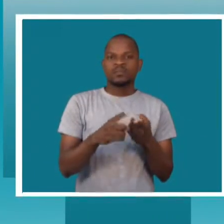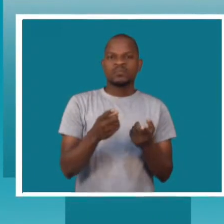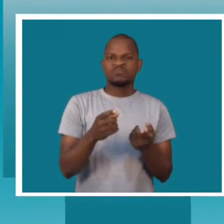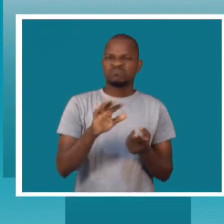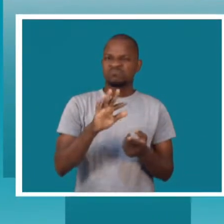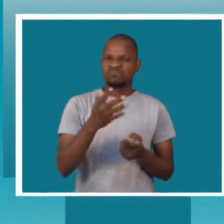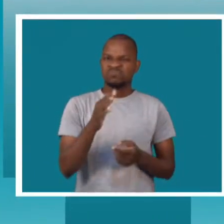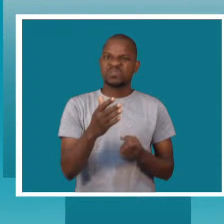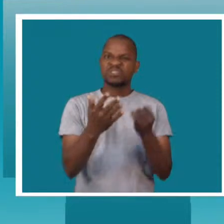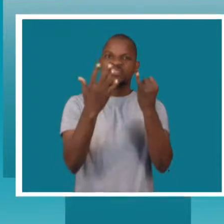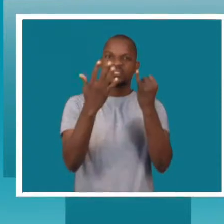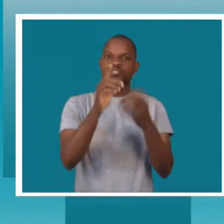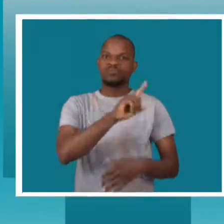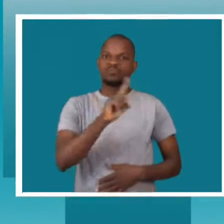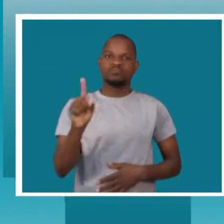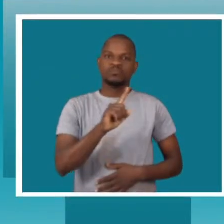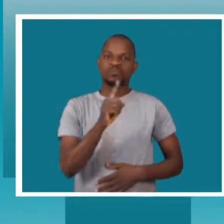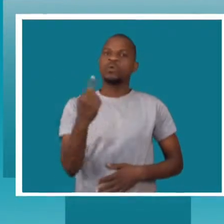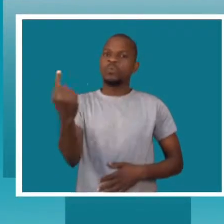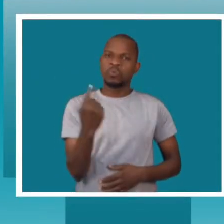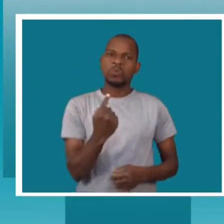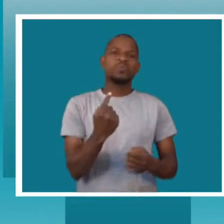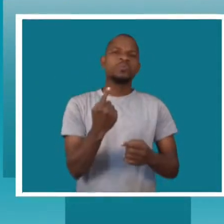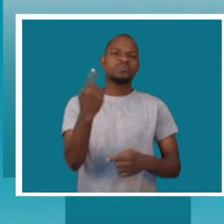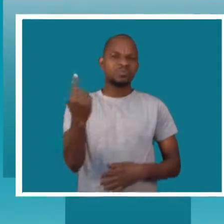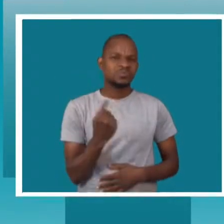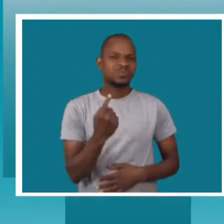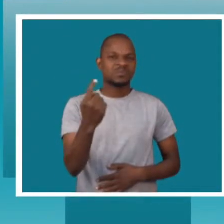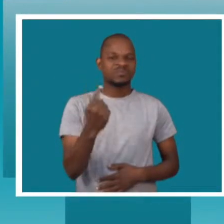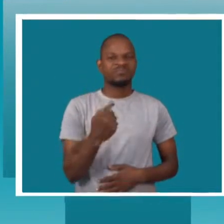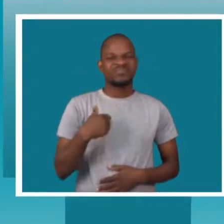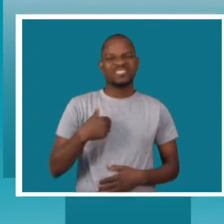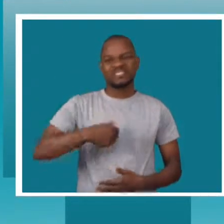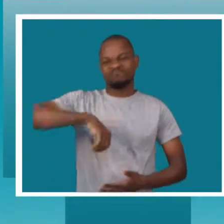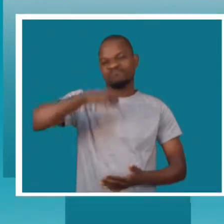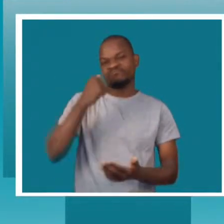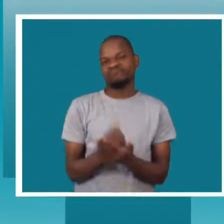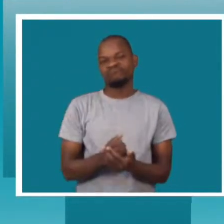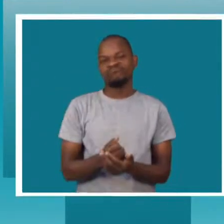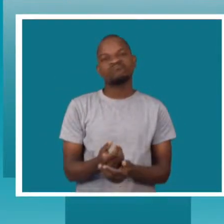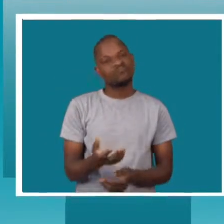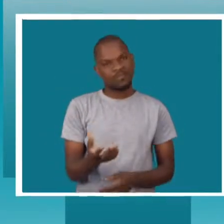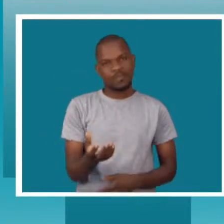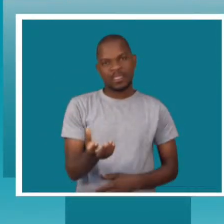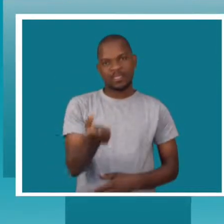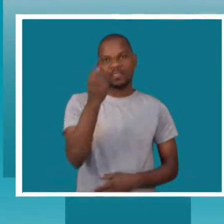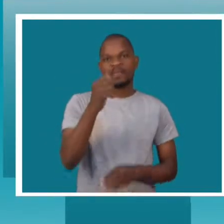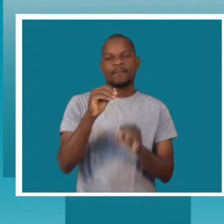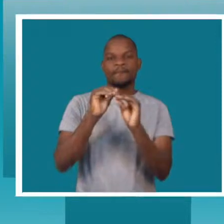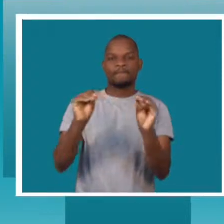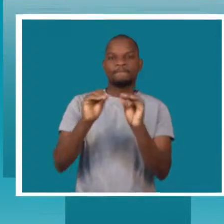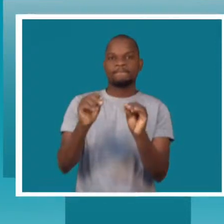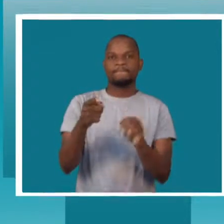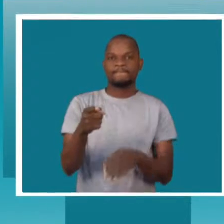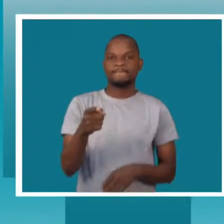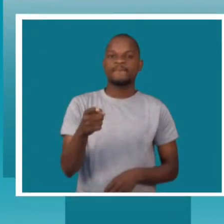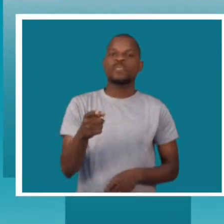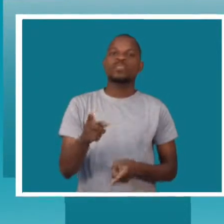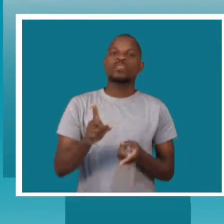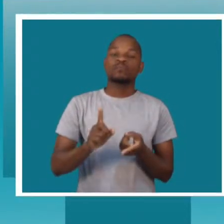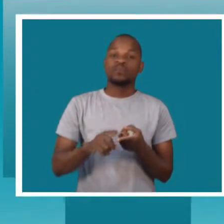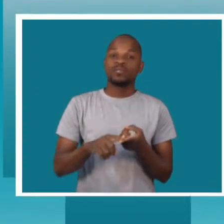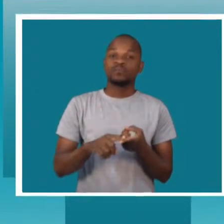posso lhe garantir que foram seis meses. Ele veio para a minha casa até o dia próximo. Ok, está bem. Me renda a vou trabalhar